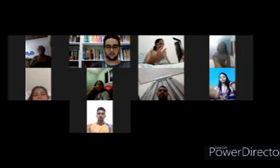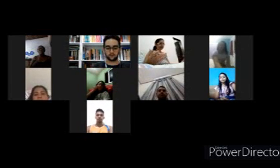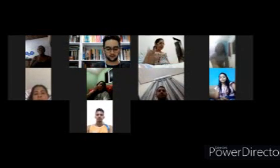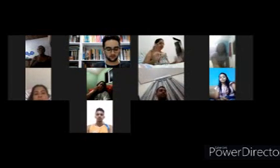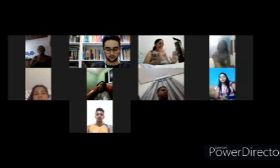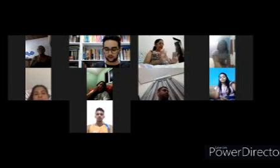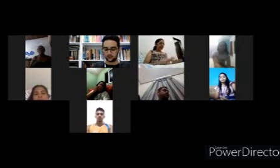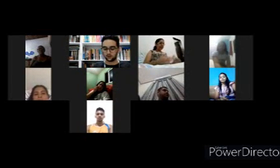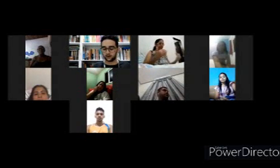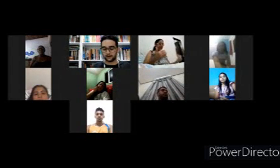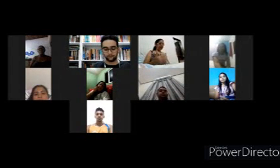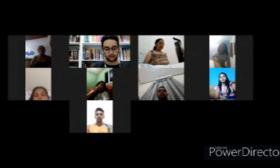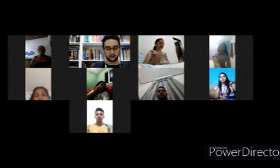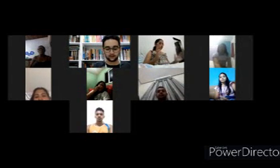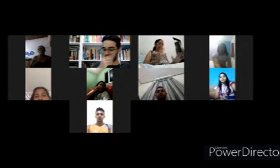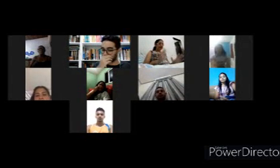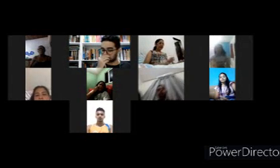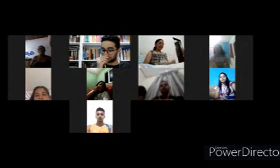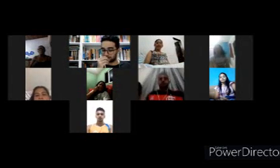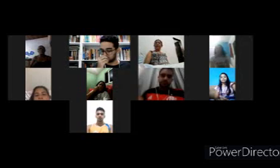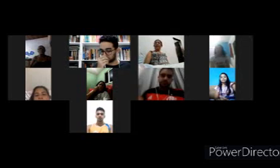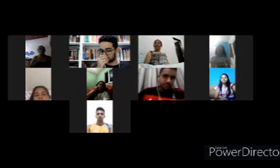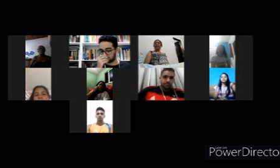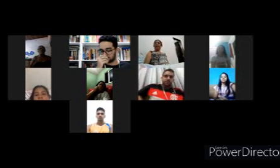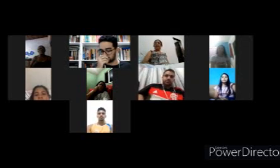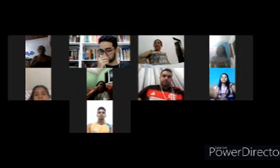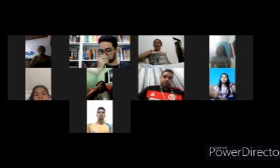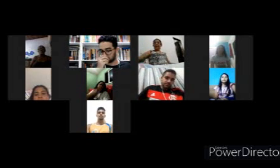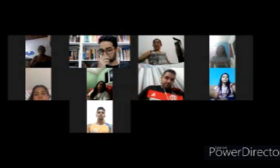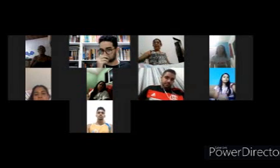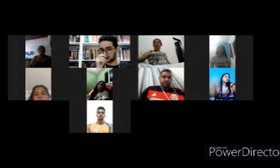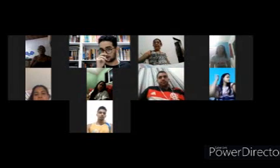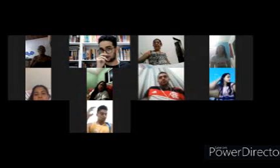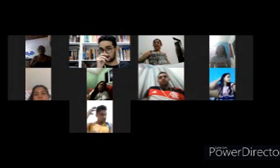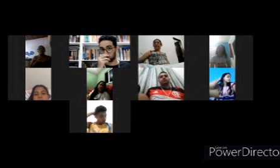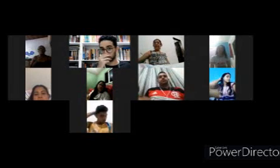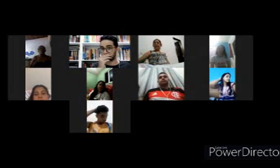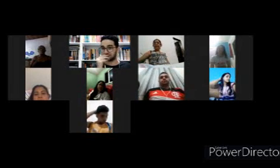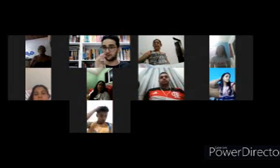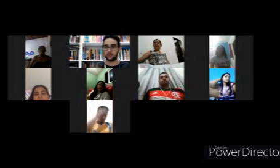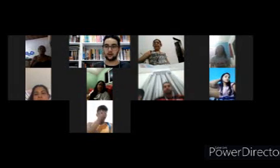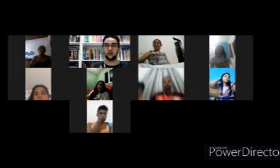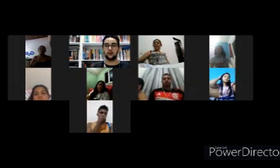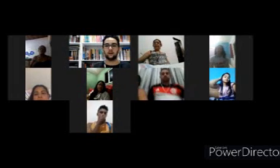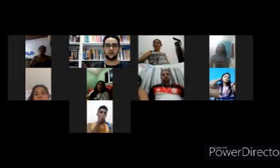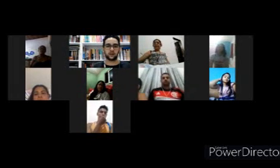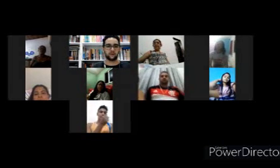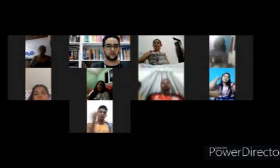Então, bora lá. Esse primeiro treinamento que a gente vai fazer são dos sinais escolares. alguns alunos que estão aqui não estavam na